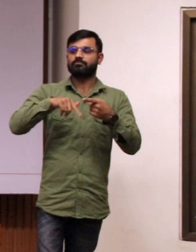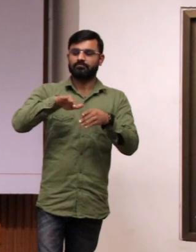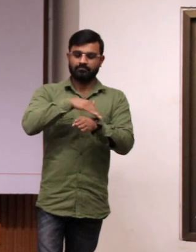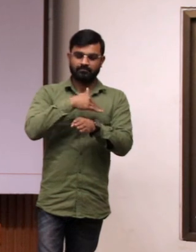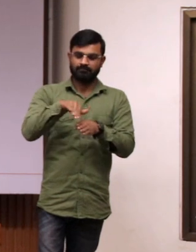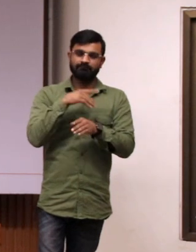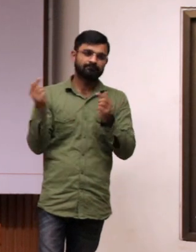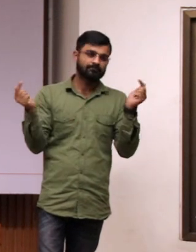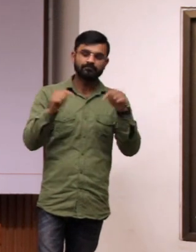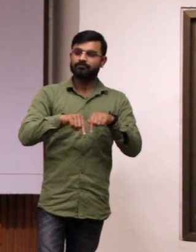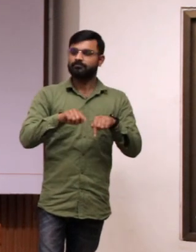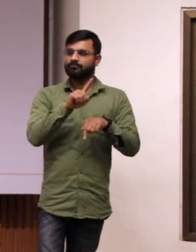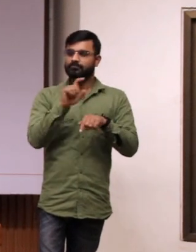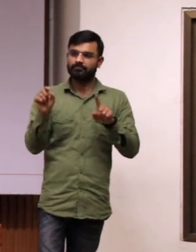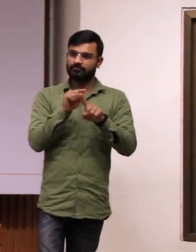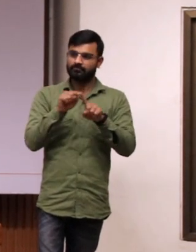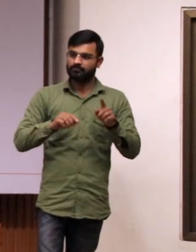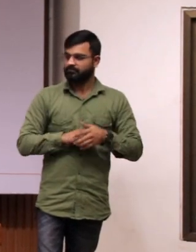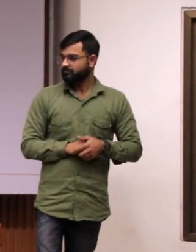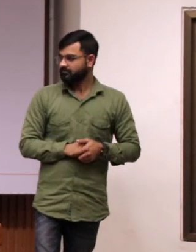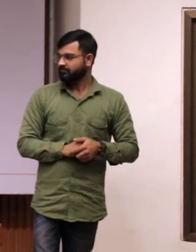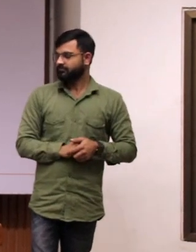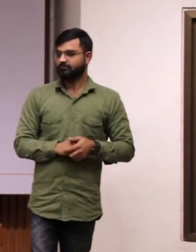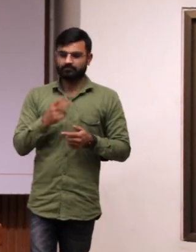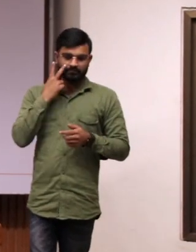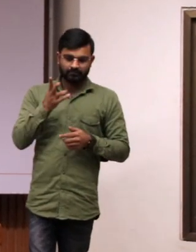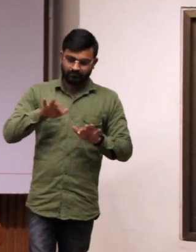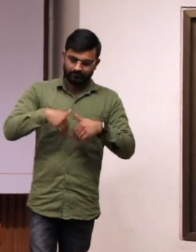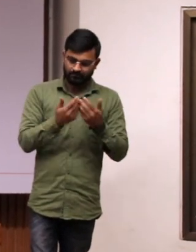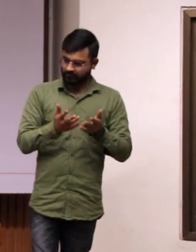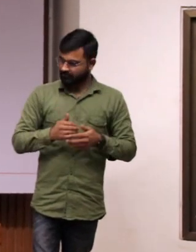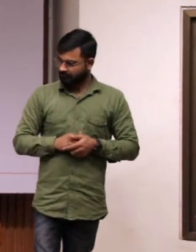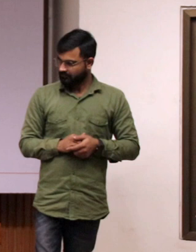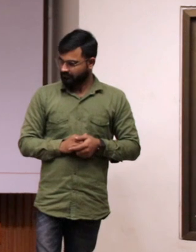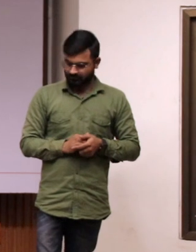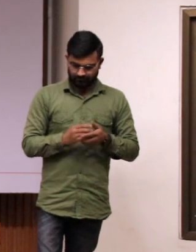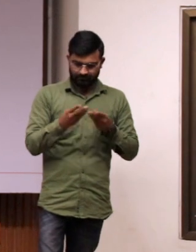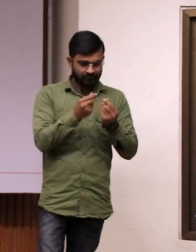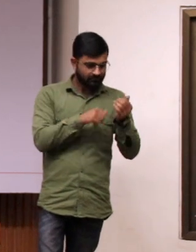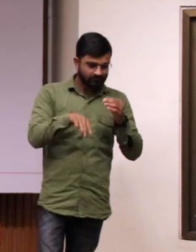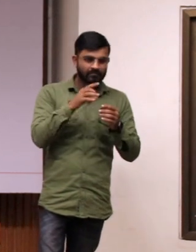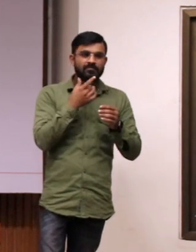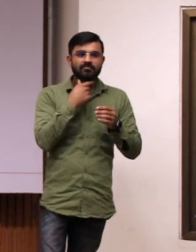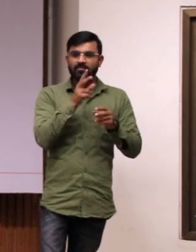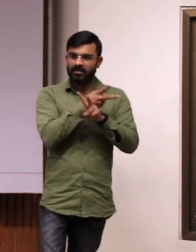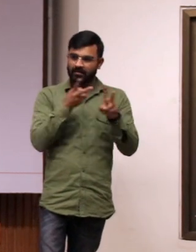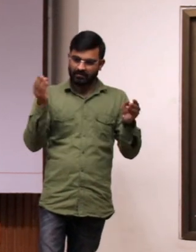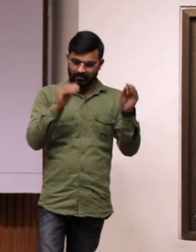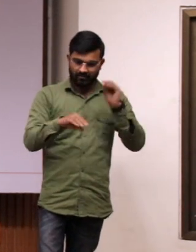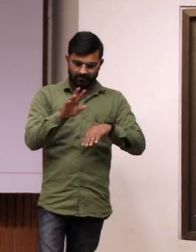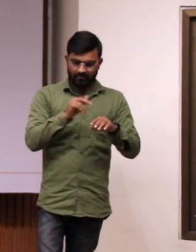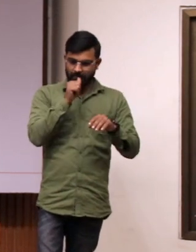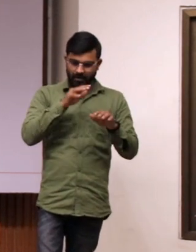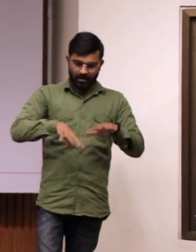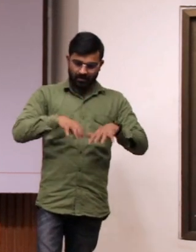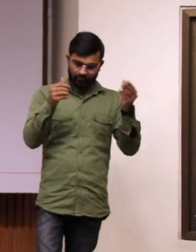engineers, all, 100%. They only see that how much, अरे cow dung नहीं डाला तुमने, नमी है,